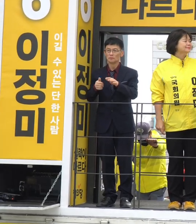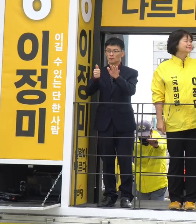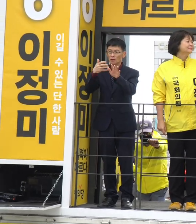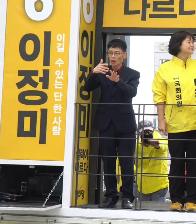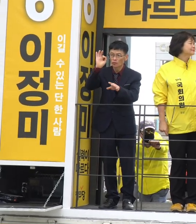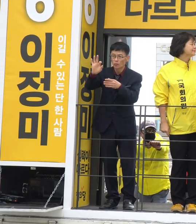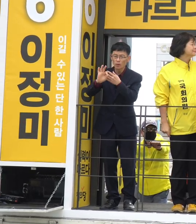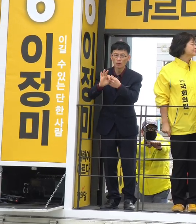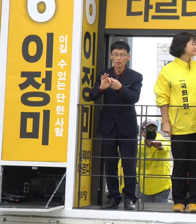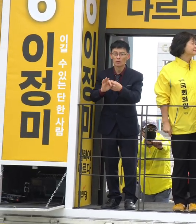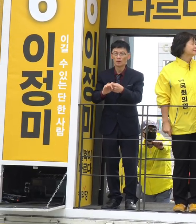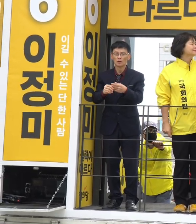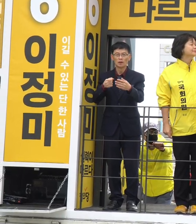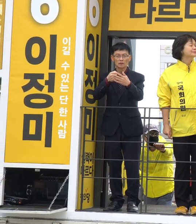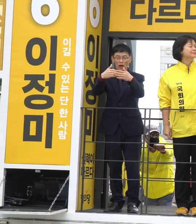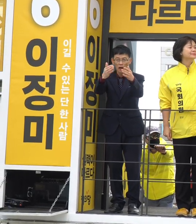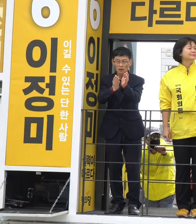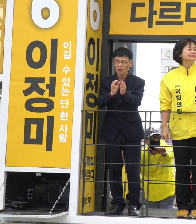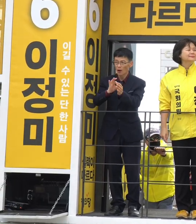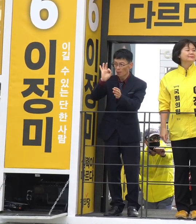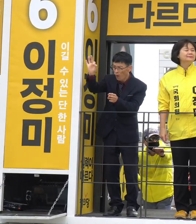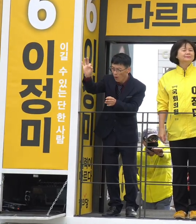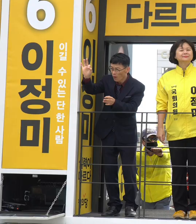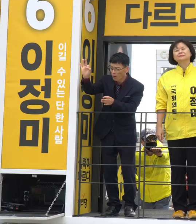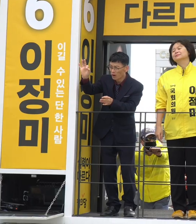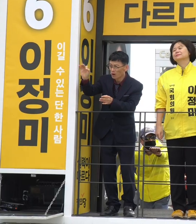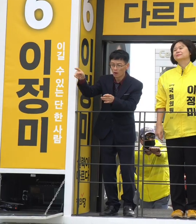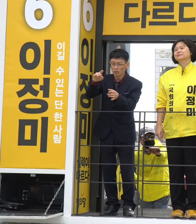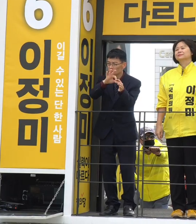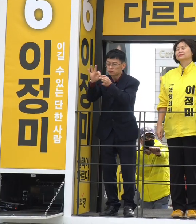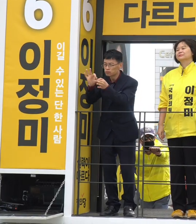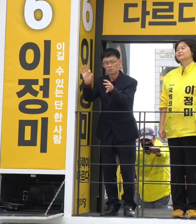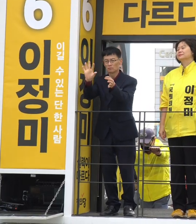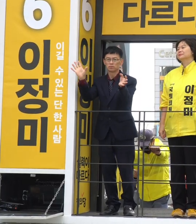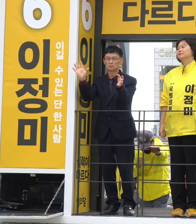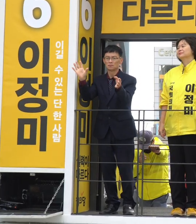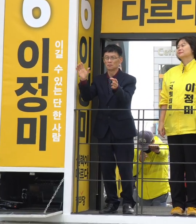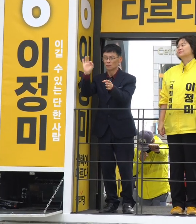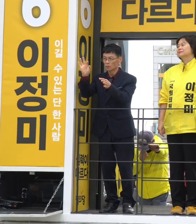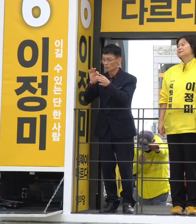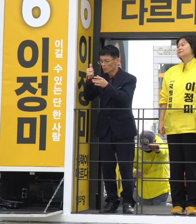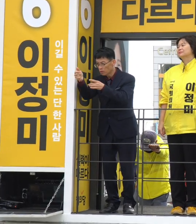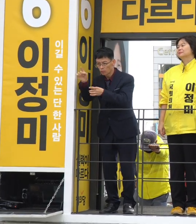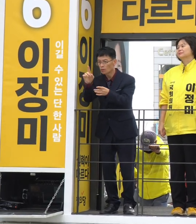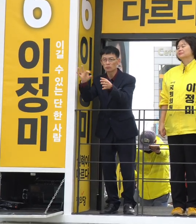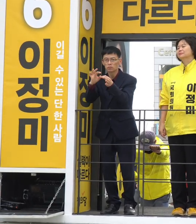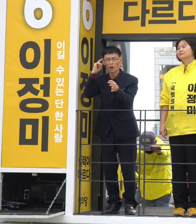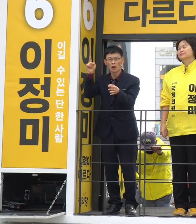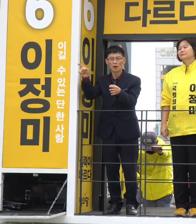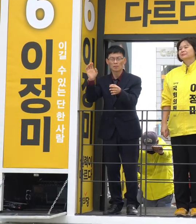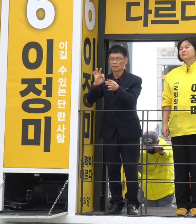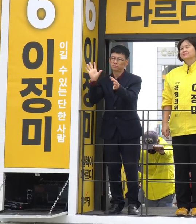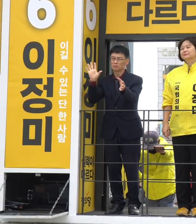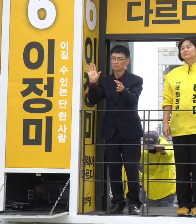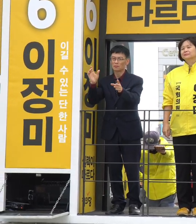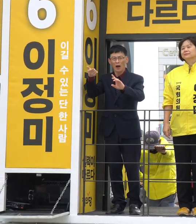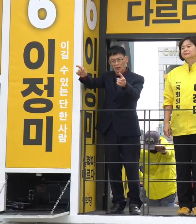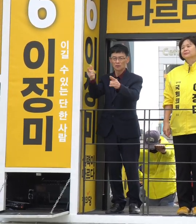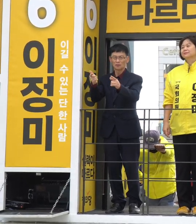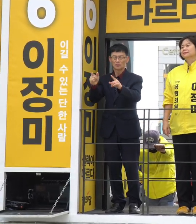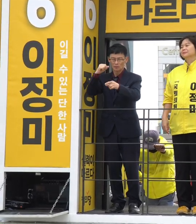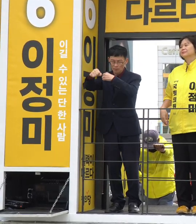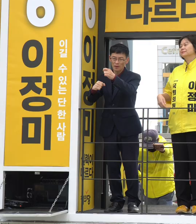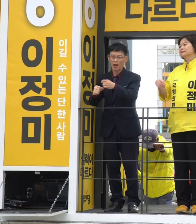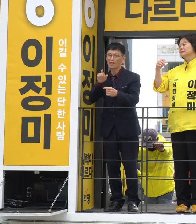유권자들 아직까지 정당 찍을 때 사람 보고 찍고 사람 찍을 때 정당 보고 찍는 분들 많습니다. 그러면 됩니까, 안